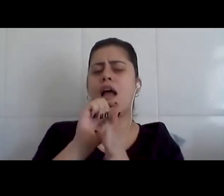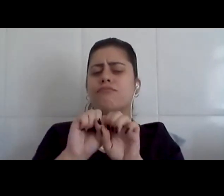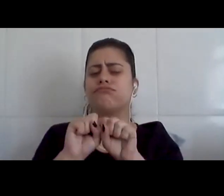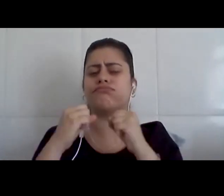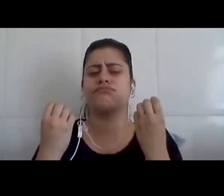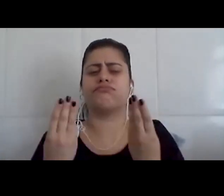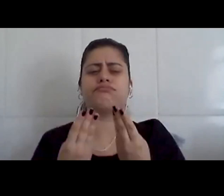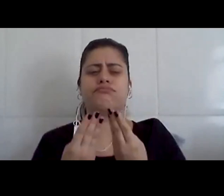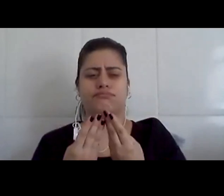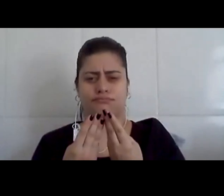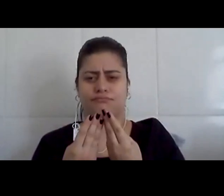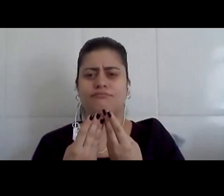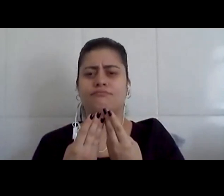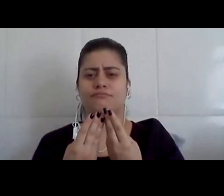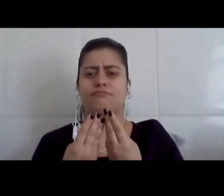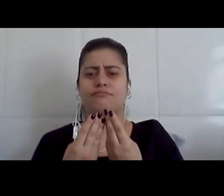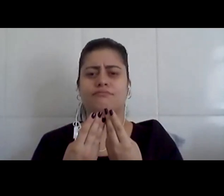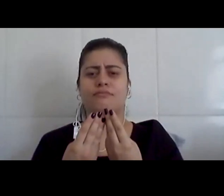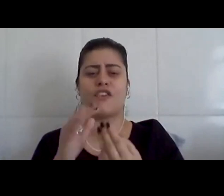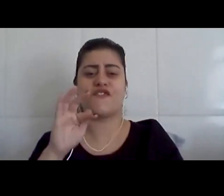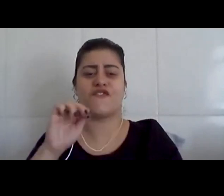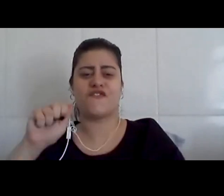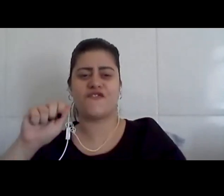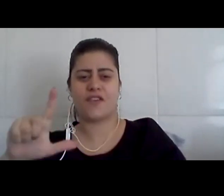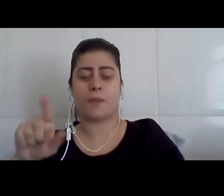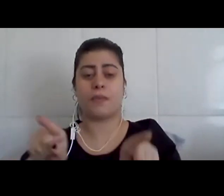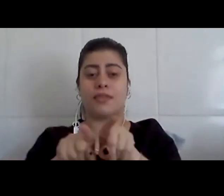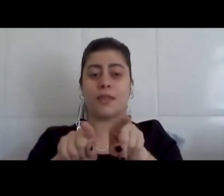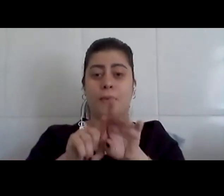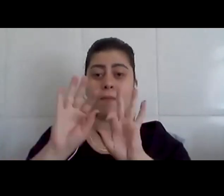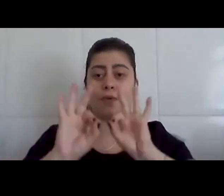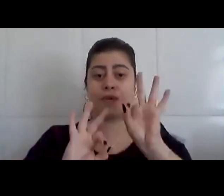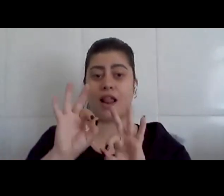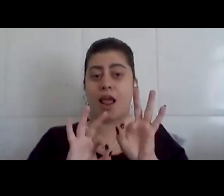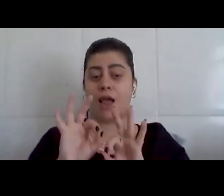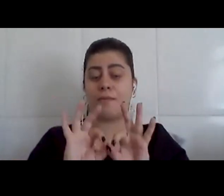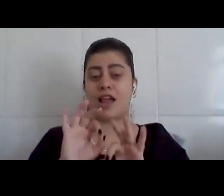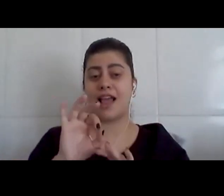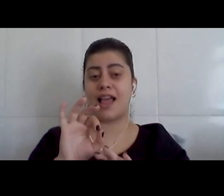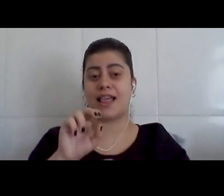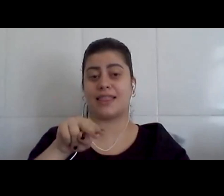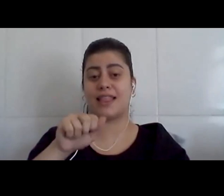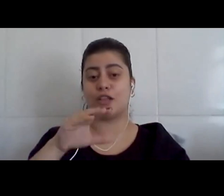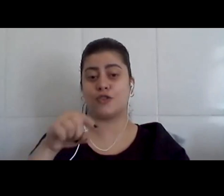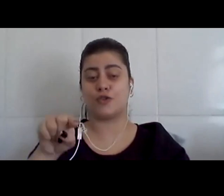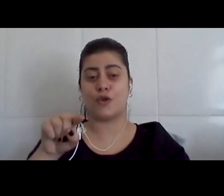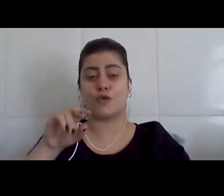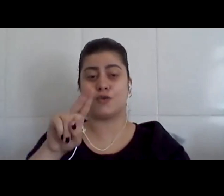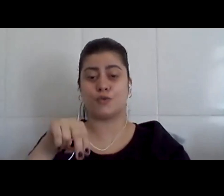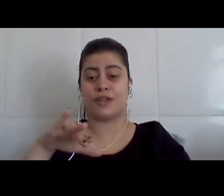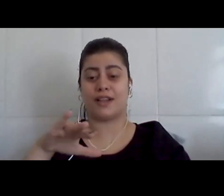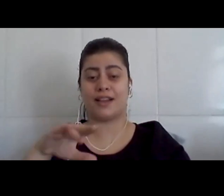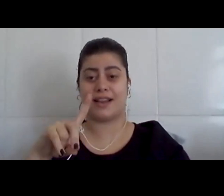para Alimentação e Agricultura, FAO, e do Programa das Nações Unidas para Assentamentos